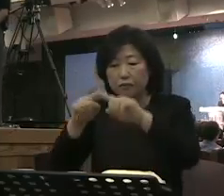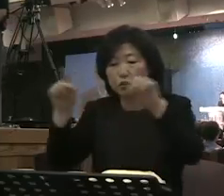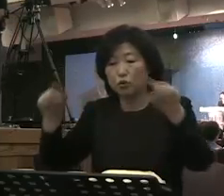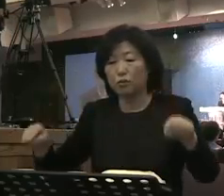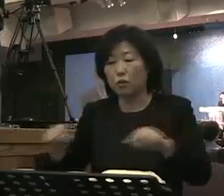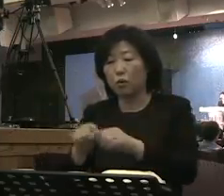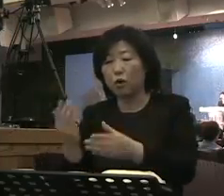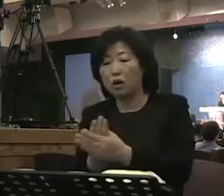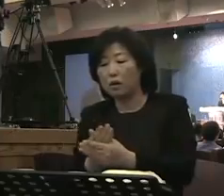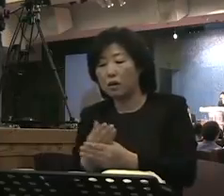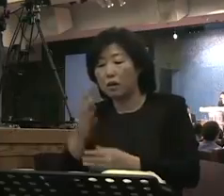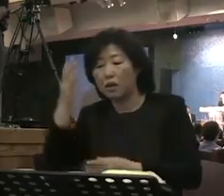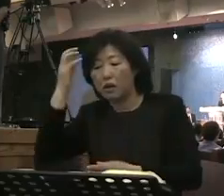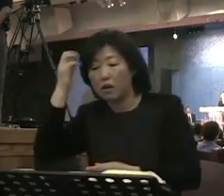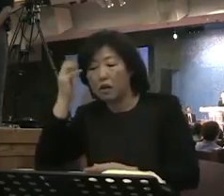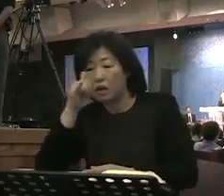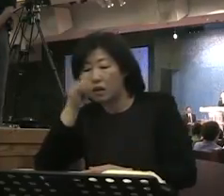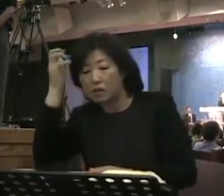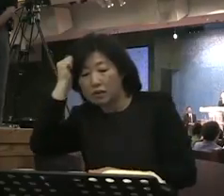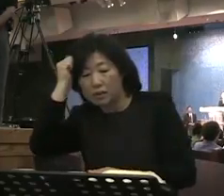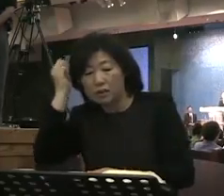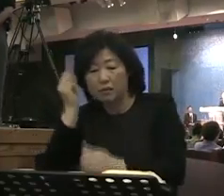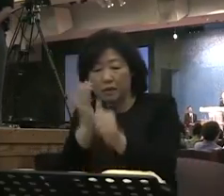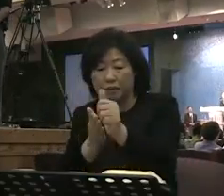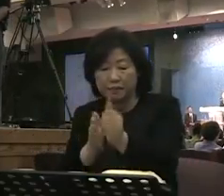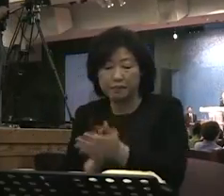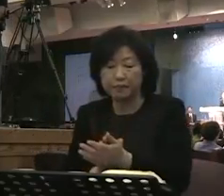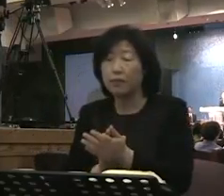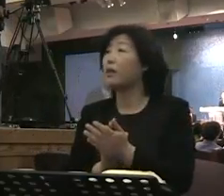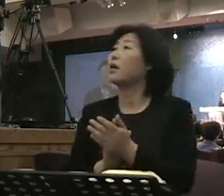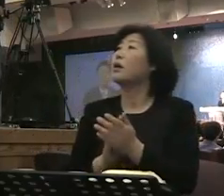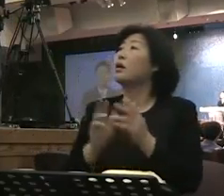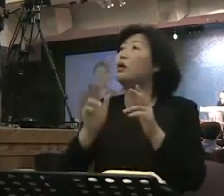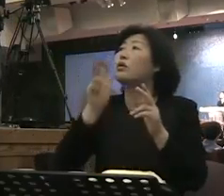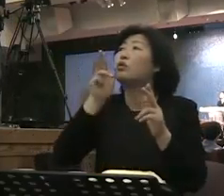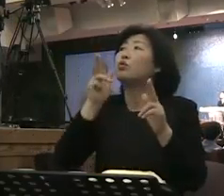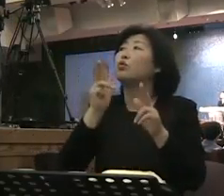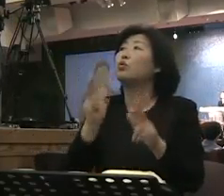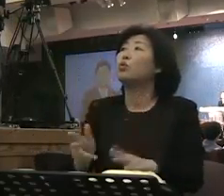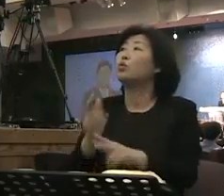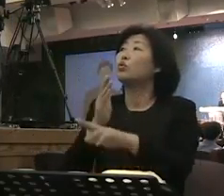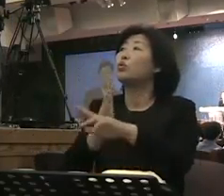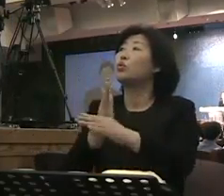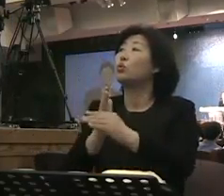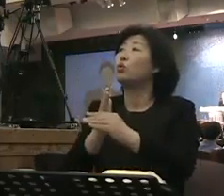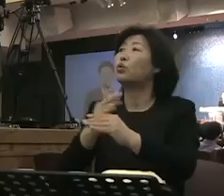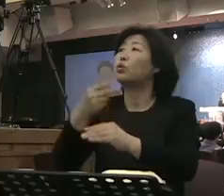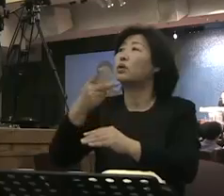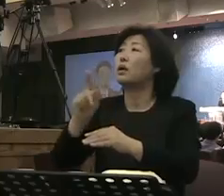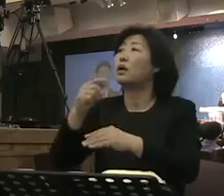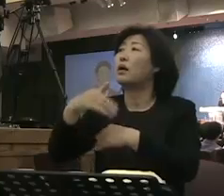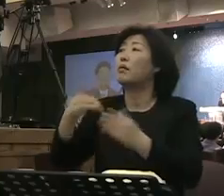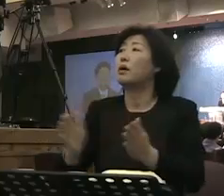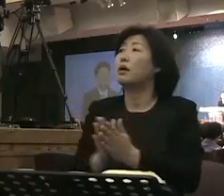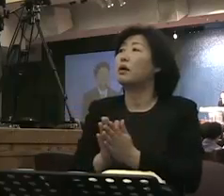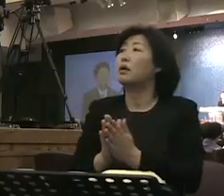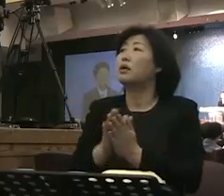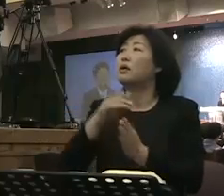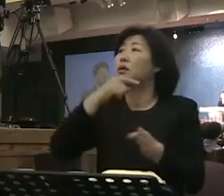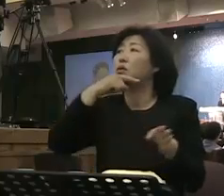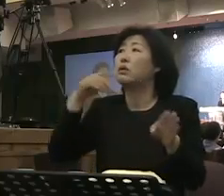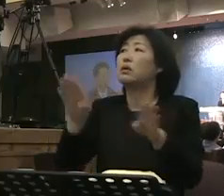있습니다. 참고하시면 되겠습니다. 주중에 이런저런 사정으로 다락방에 참여하지 못하시는 우리 성도님들을